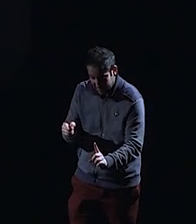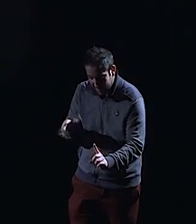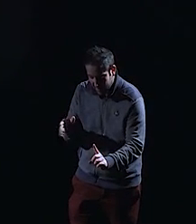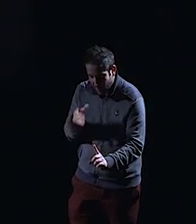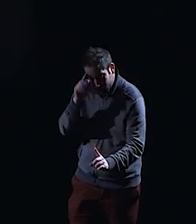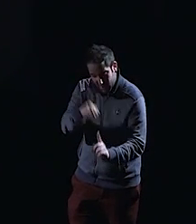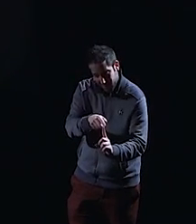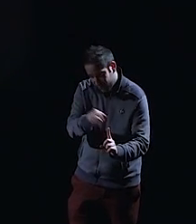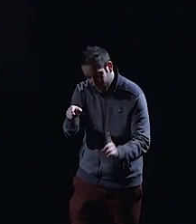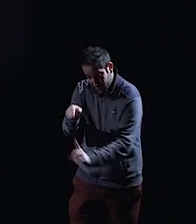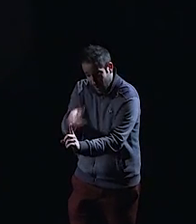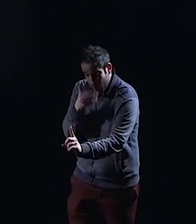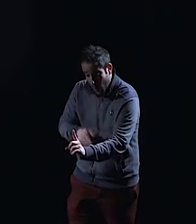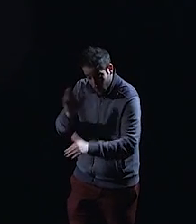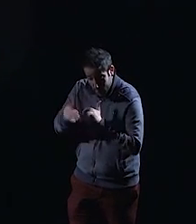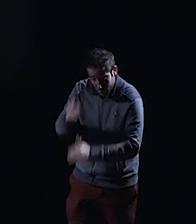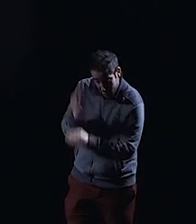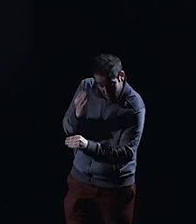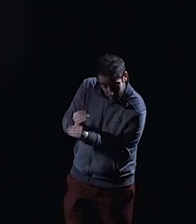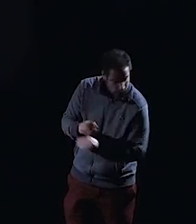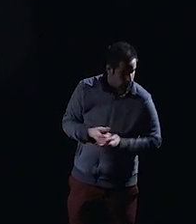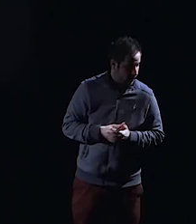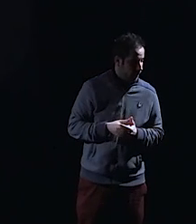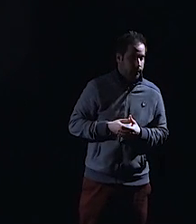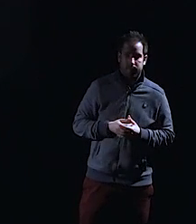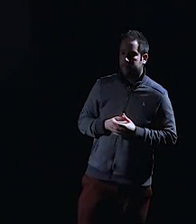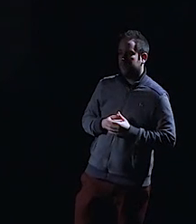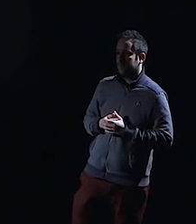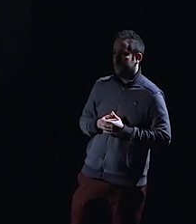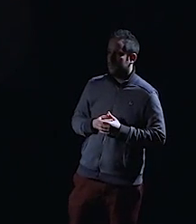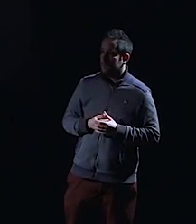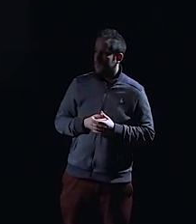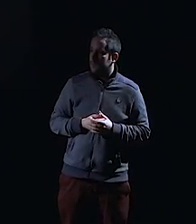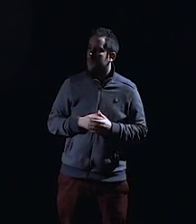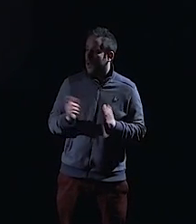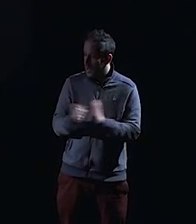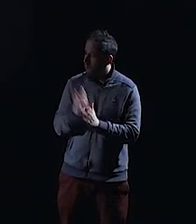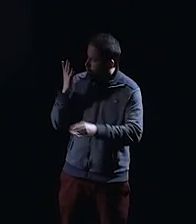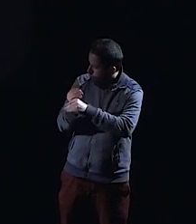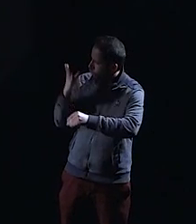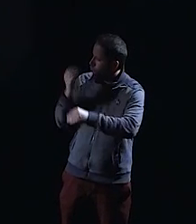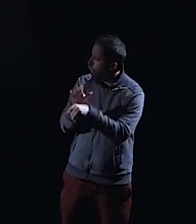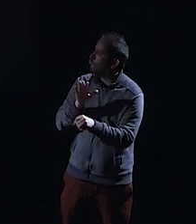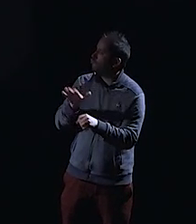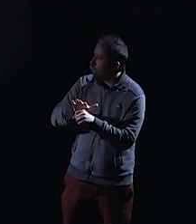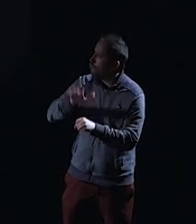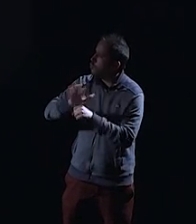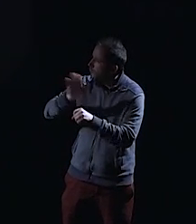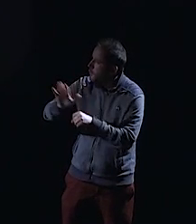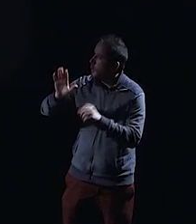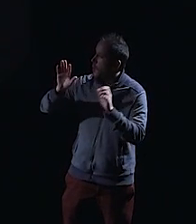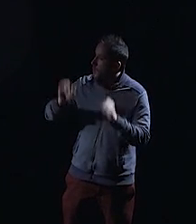génial, continue à progresser, continue à apprendre. Et quand t'auras assez appris, et ben du coup